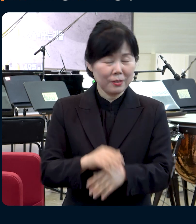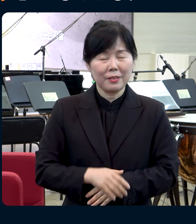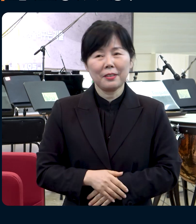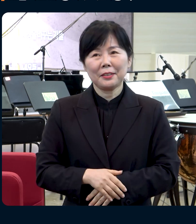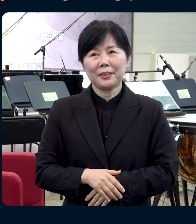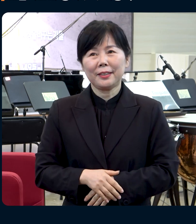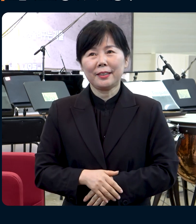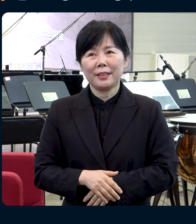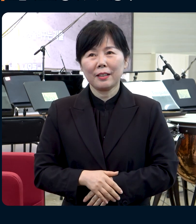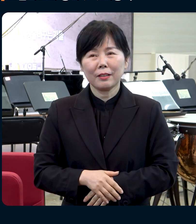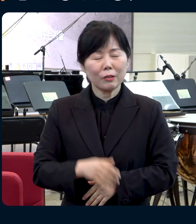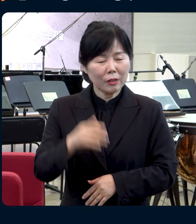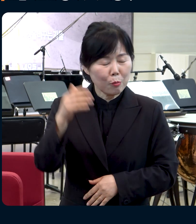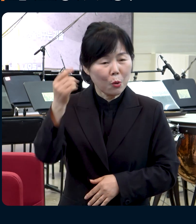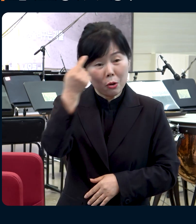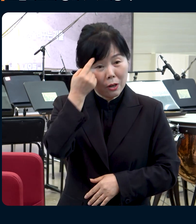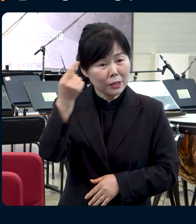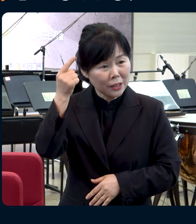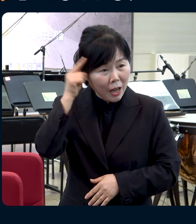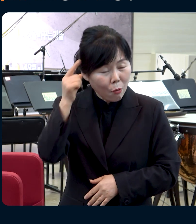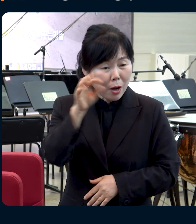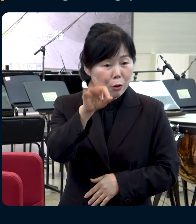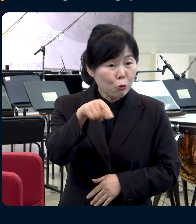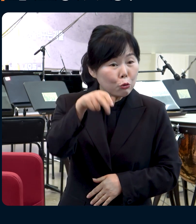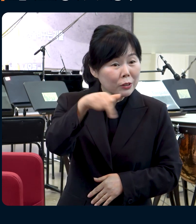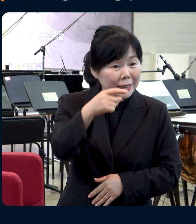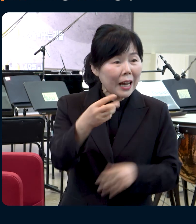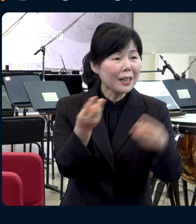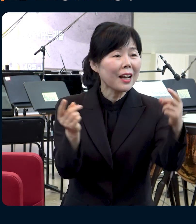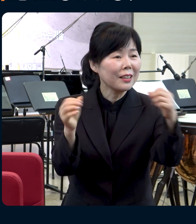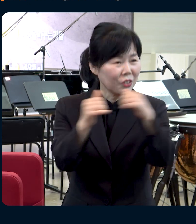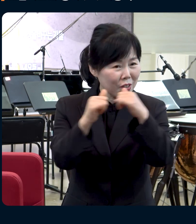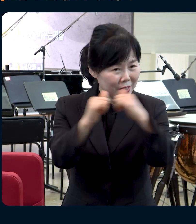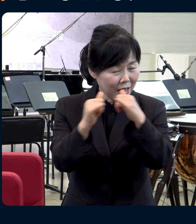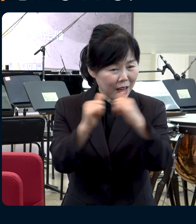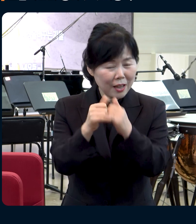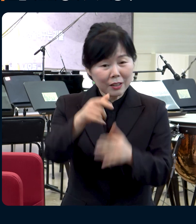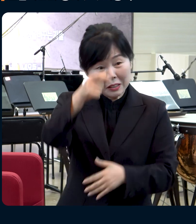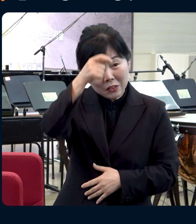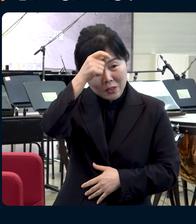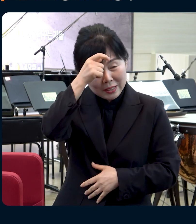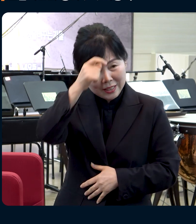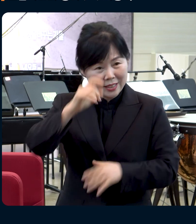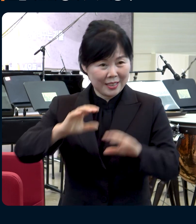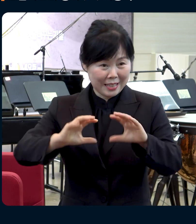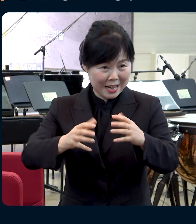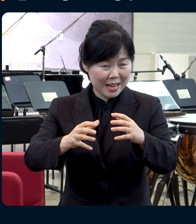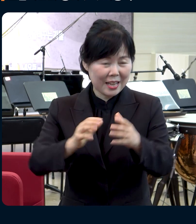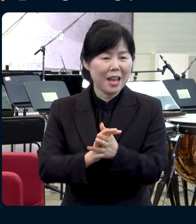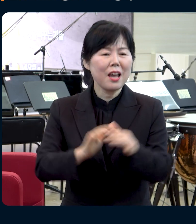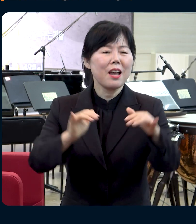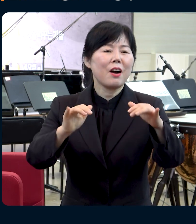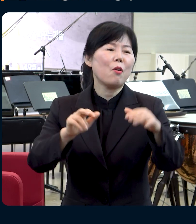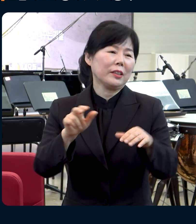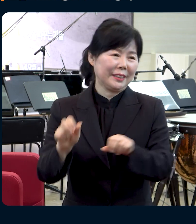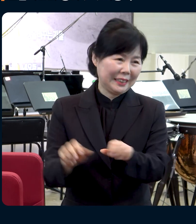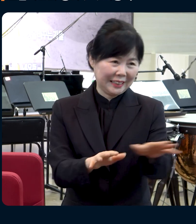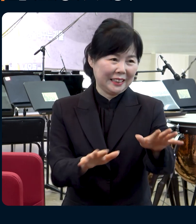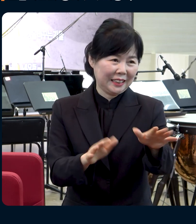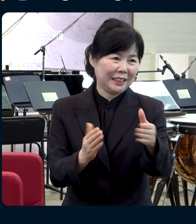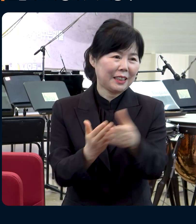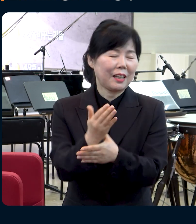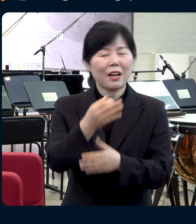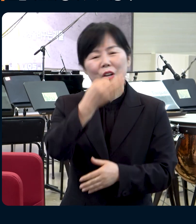생각했는데, 우크라이나와 러시아 전쟁으로 인하여 또한 여러 지진으로 인하여 우리가 고물가와 또한 여러 가지 힘든 그런 시간들을